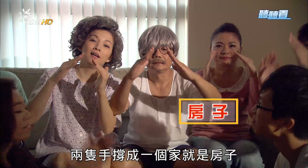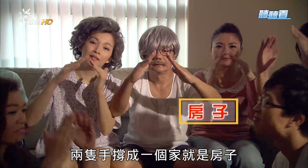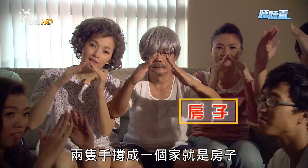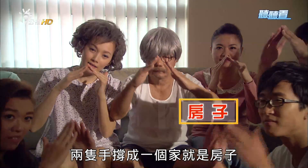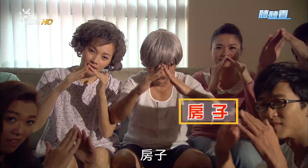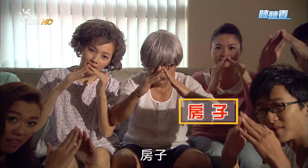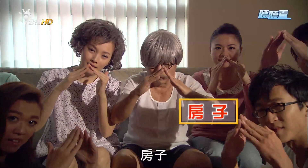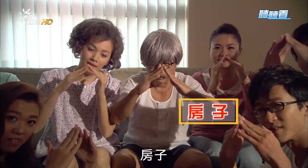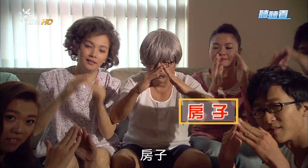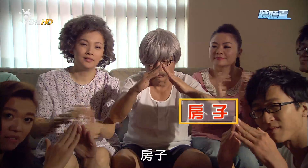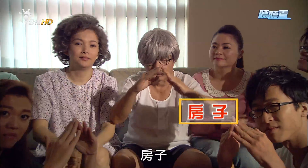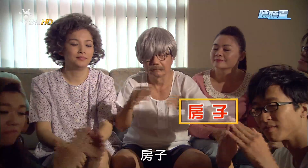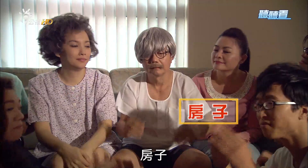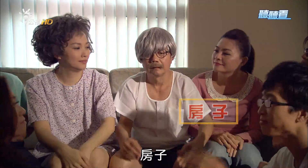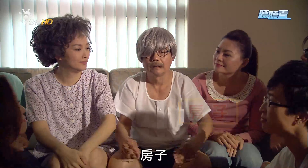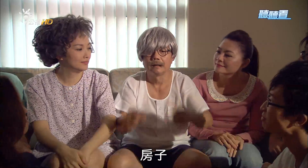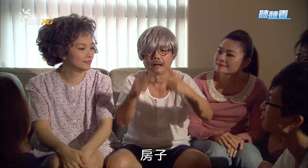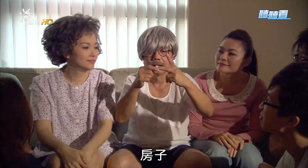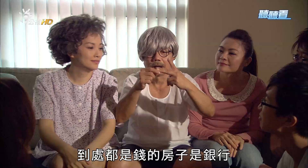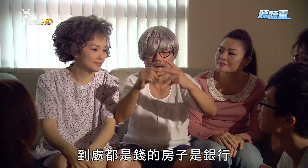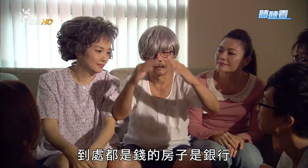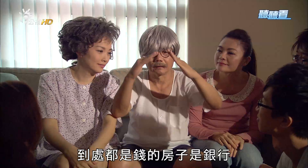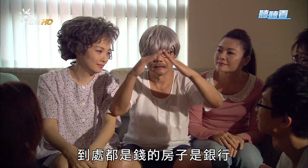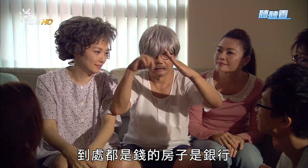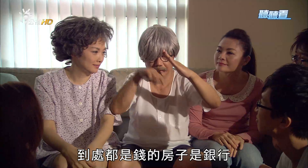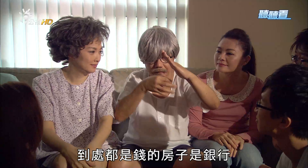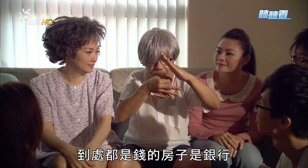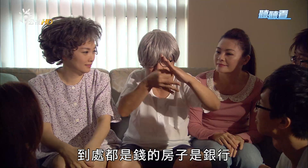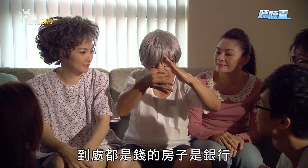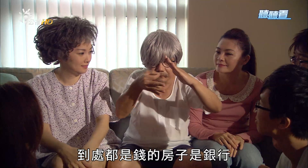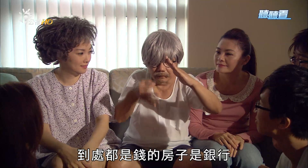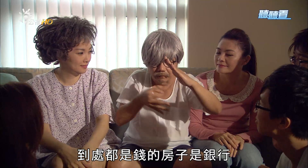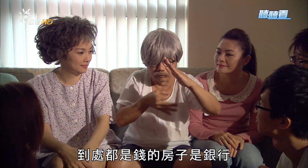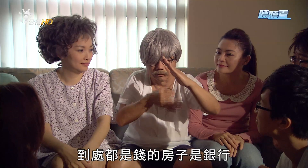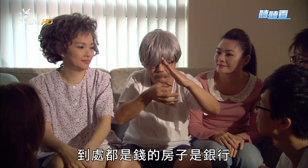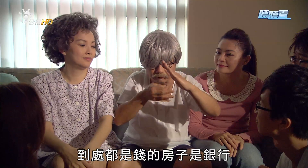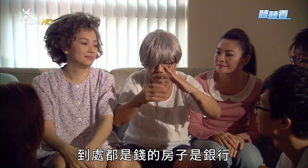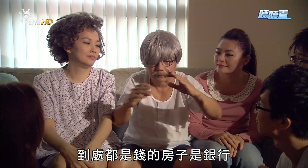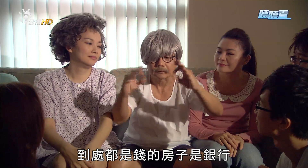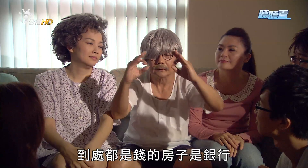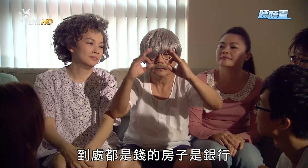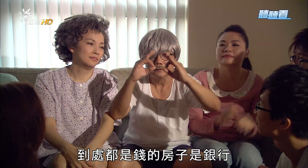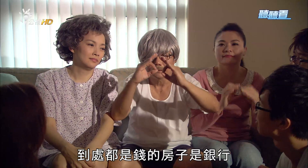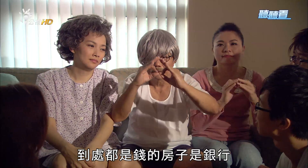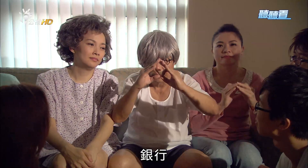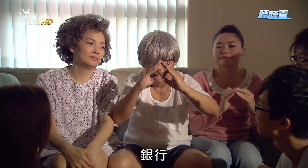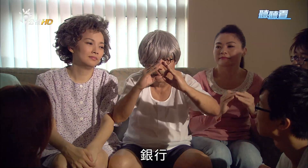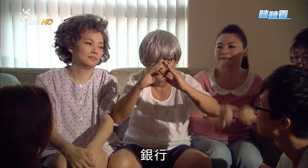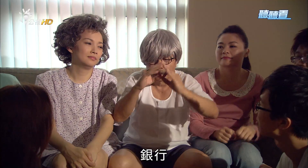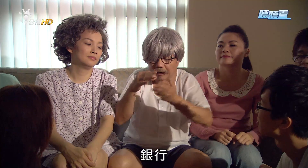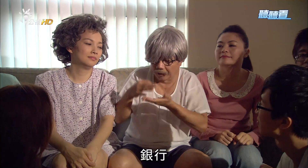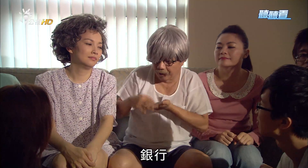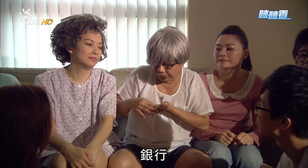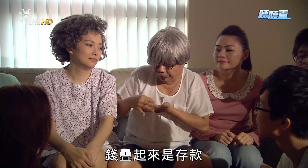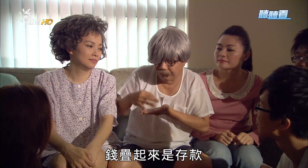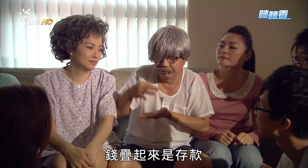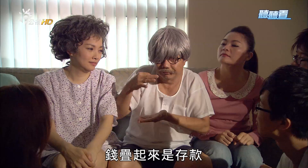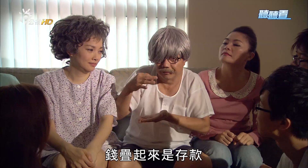子。 房子， 到处都是钱的房子是银行，银行 钱叠起来是